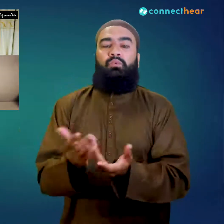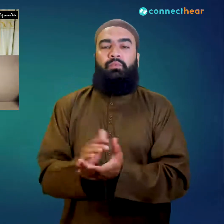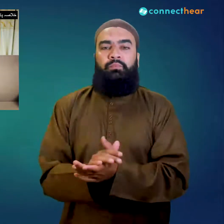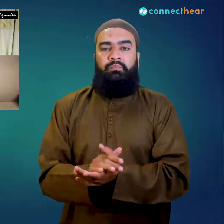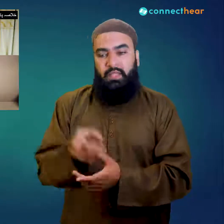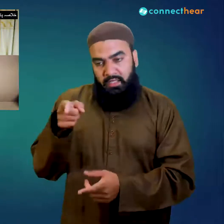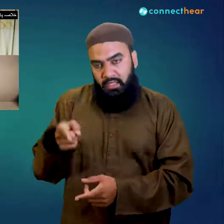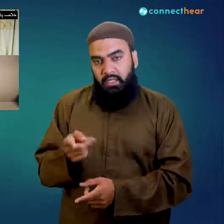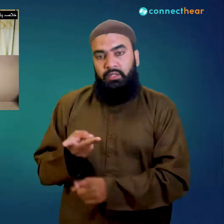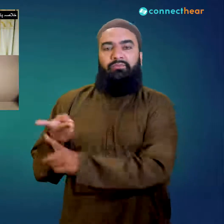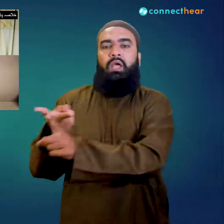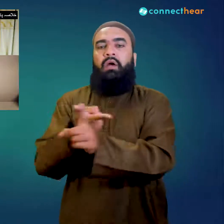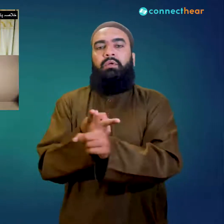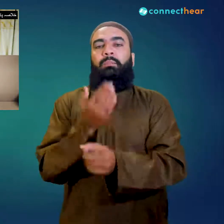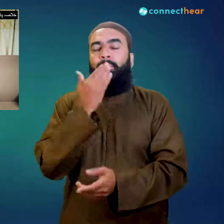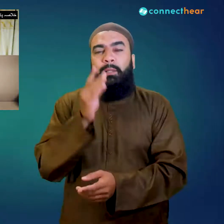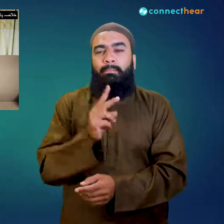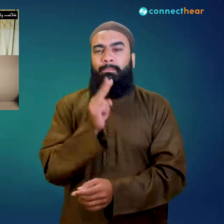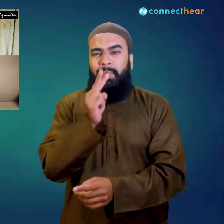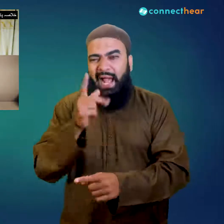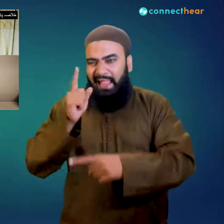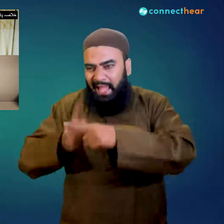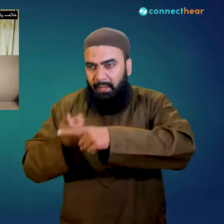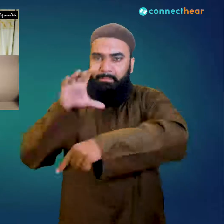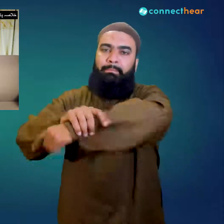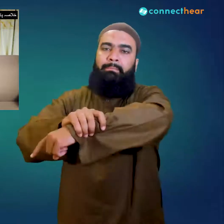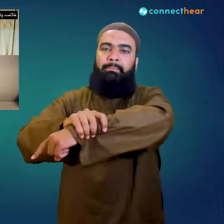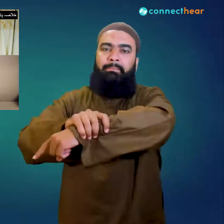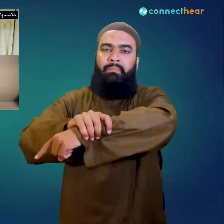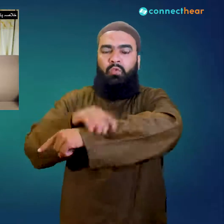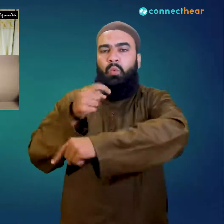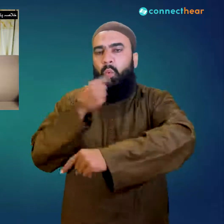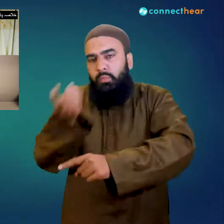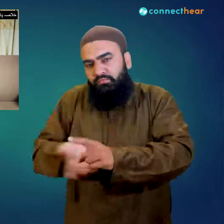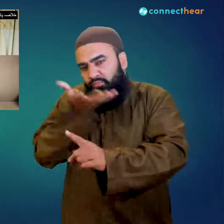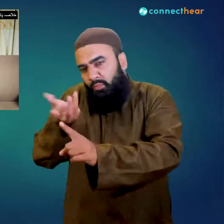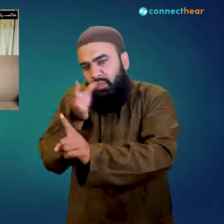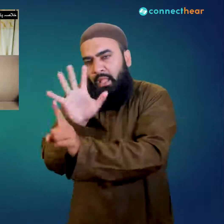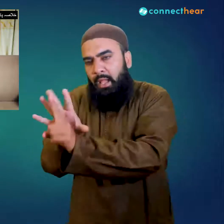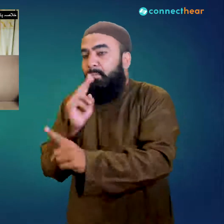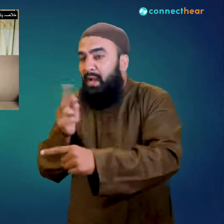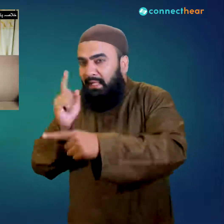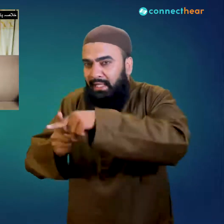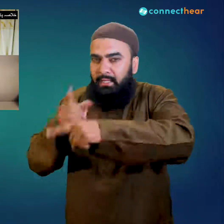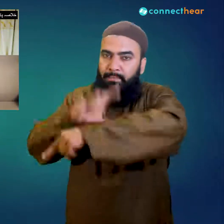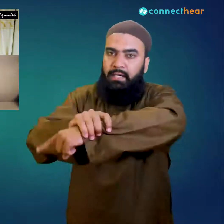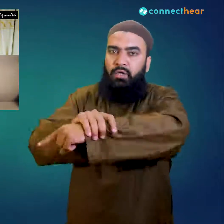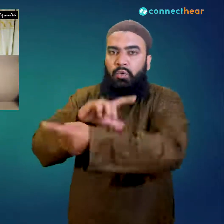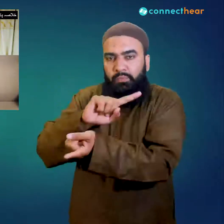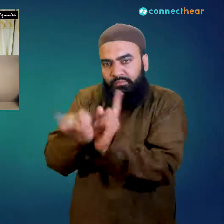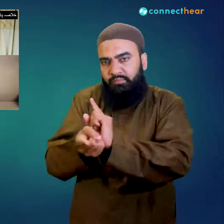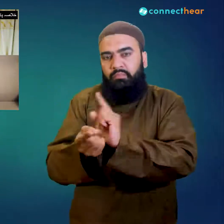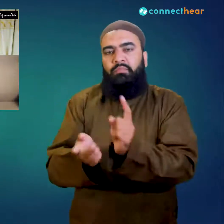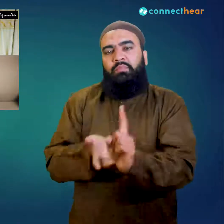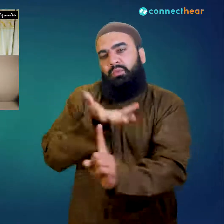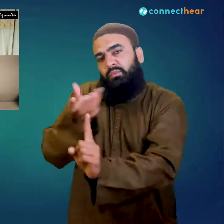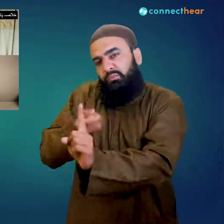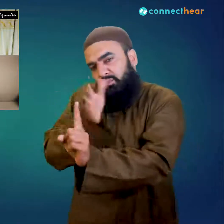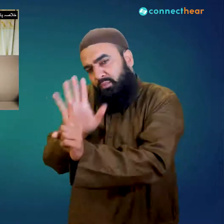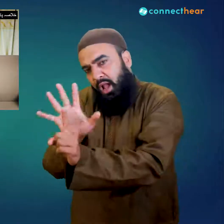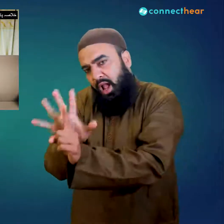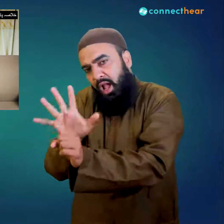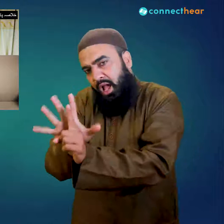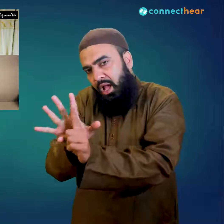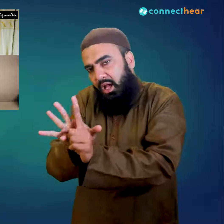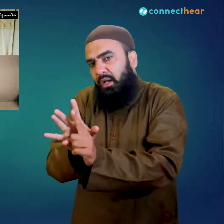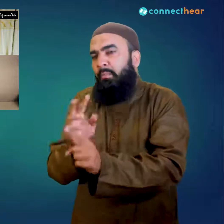گیا کہ اچھی باتوں کا حکم کرتی ہے، بری باتوں سے روکتی ہے، اچھی باتوں پر خود